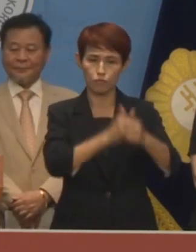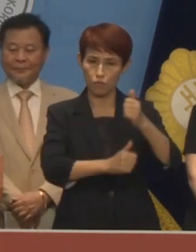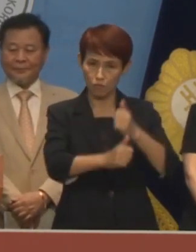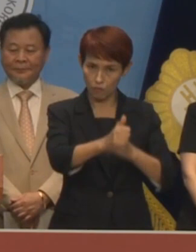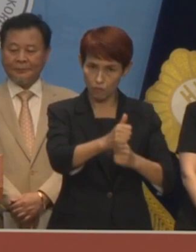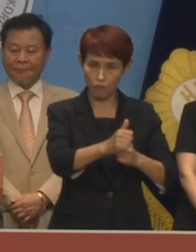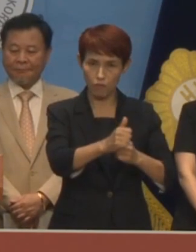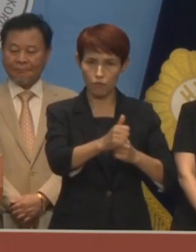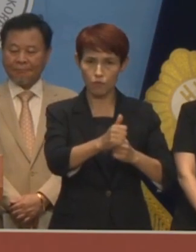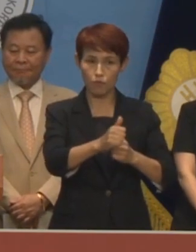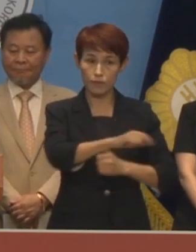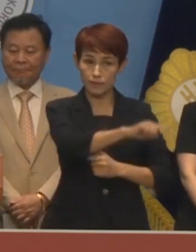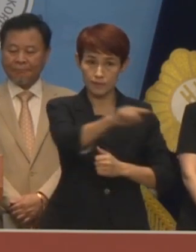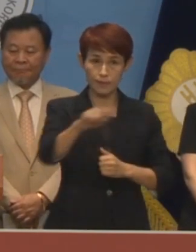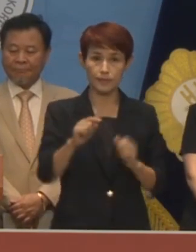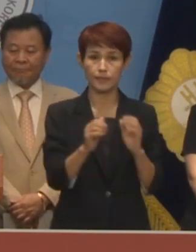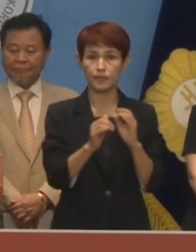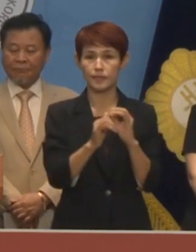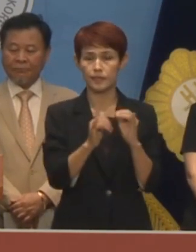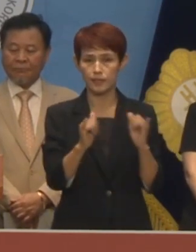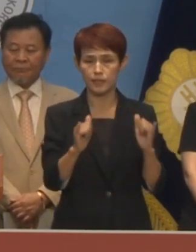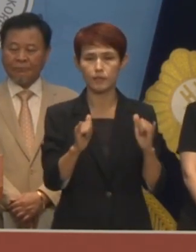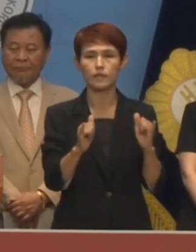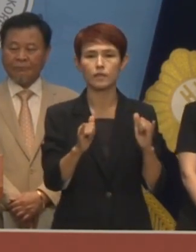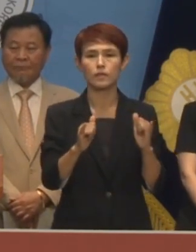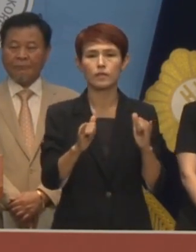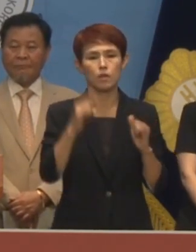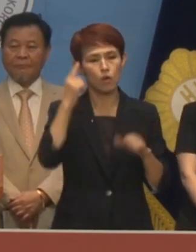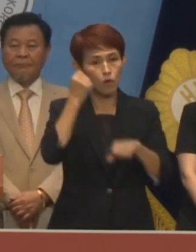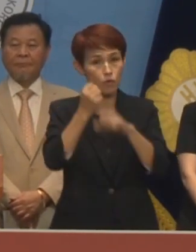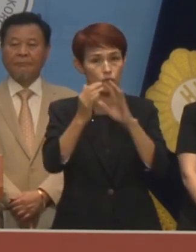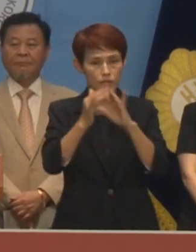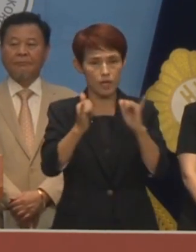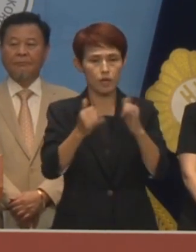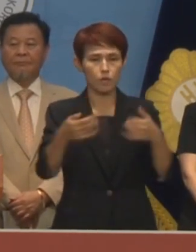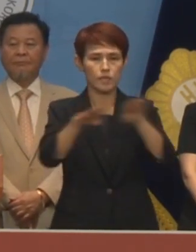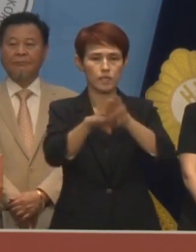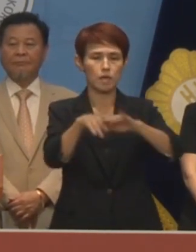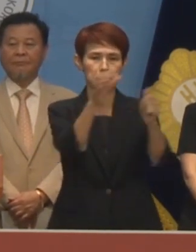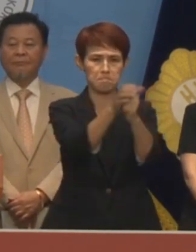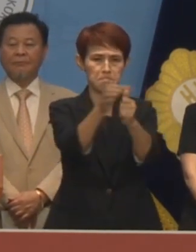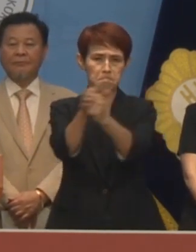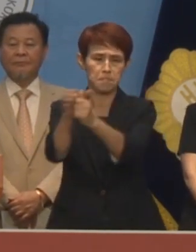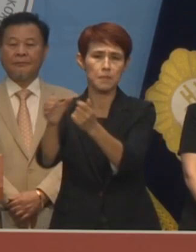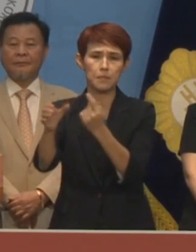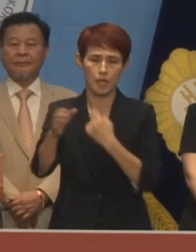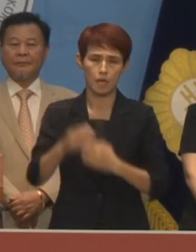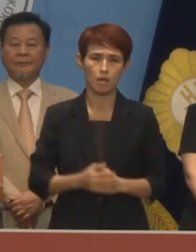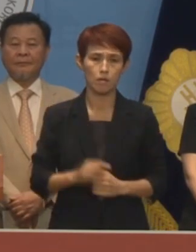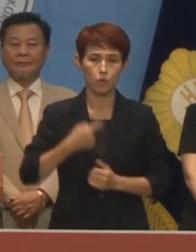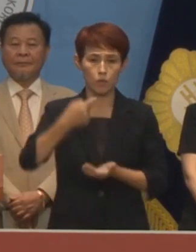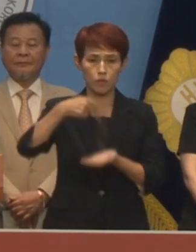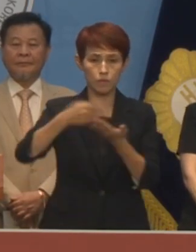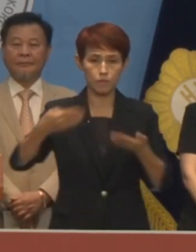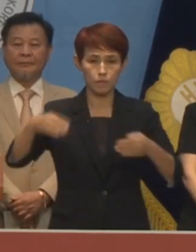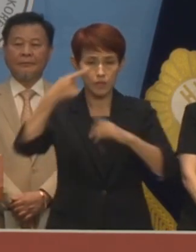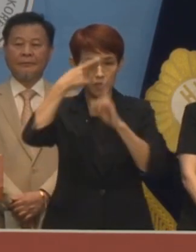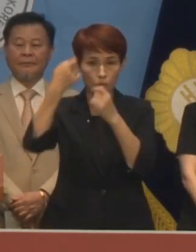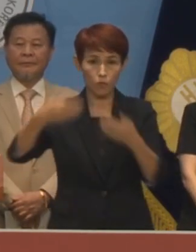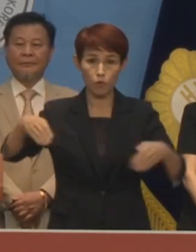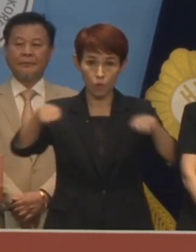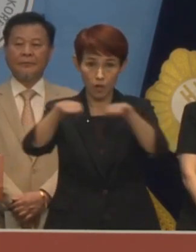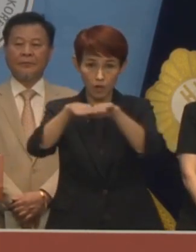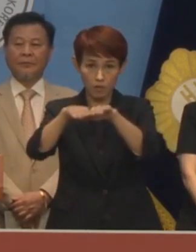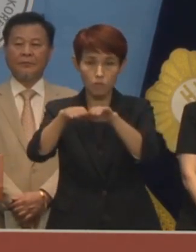학계의 저명한 독립운동사 연구자들이 관장을 맡아왔다. 이후 독립기념관은